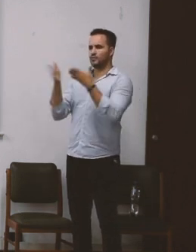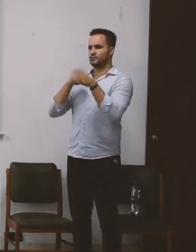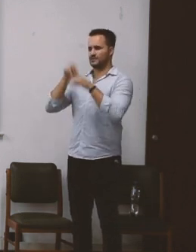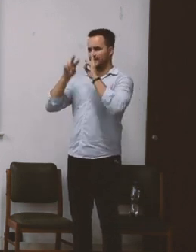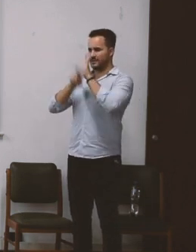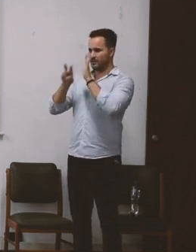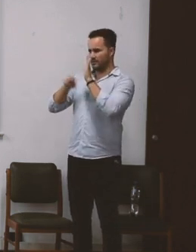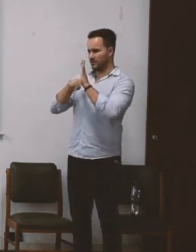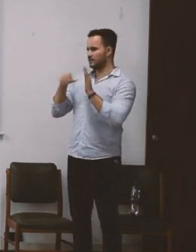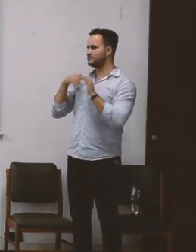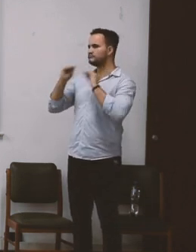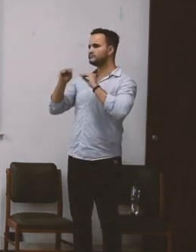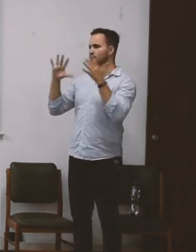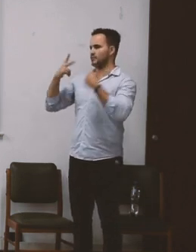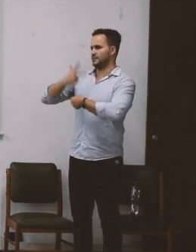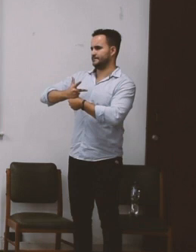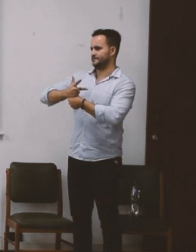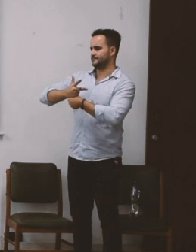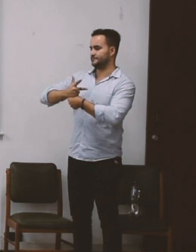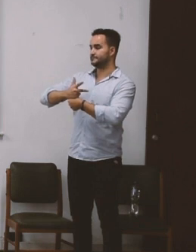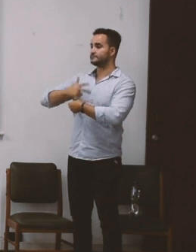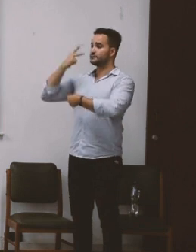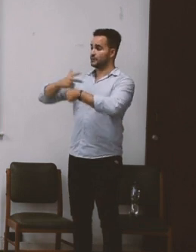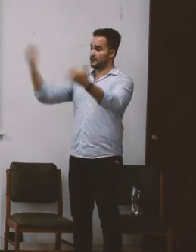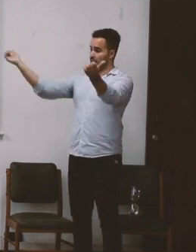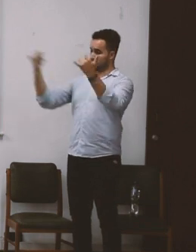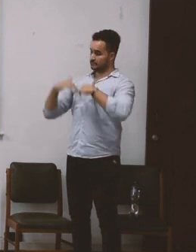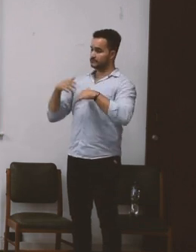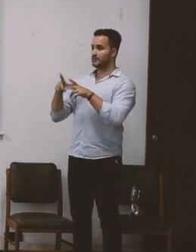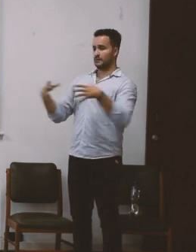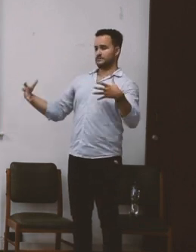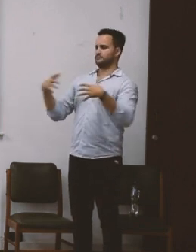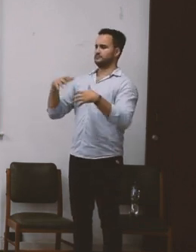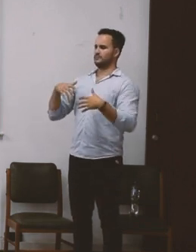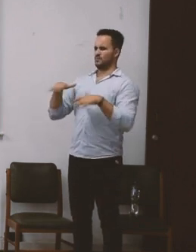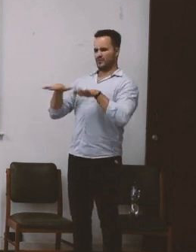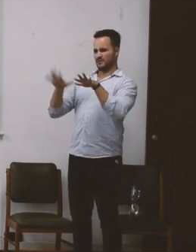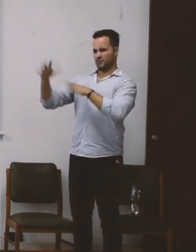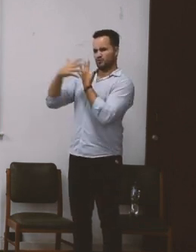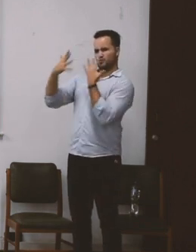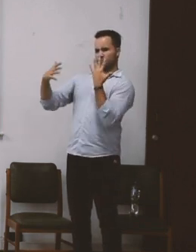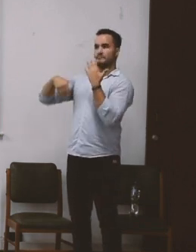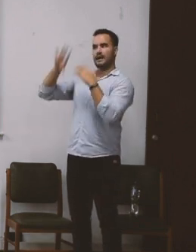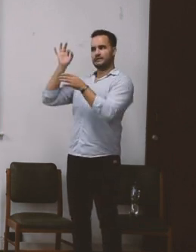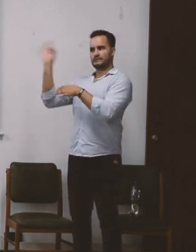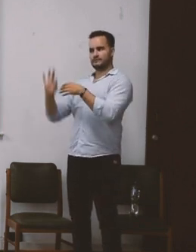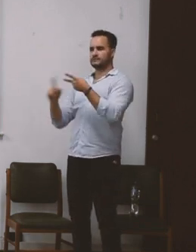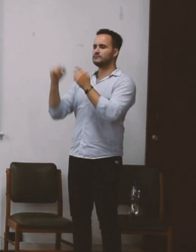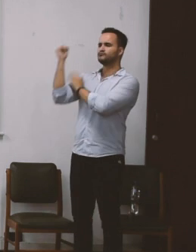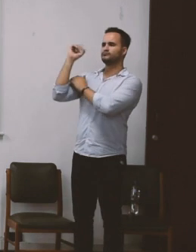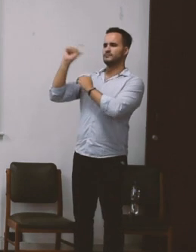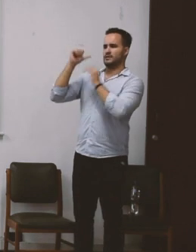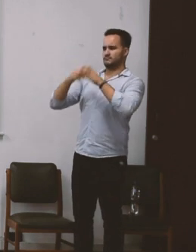combinatoria Strike en Guatemala. Mayoritariamente asistieron al evento personas vinculadas con el movimiento LGBT y los feminismos,